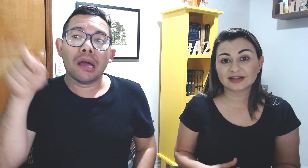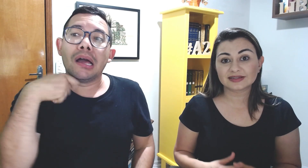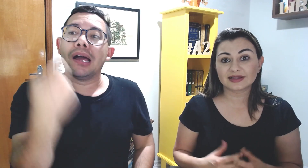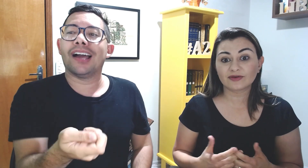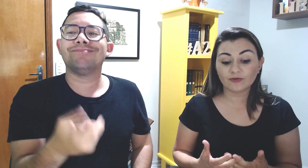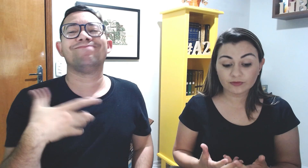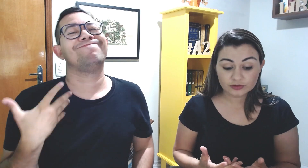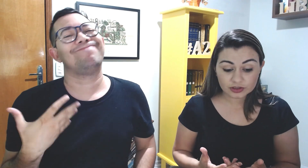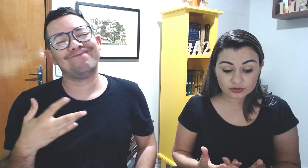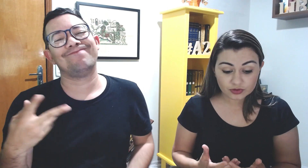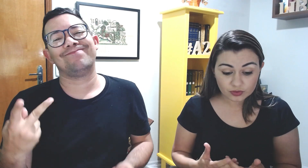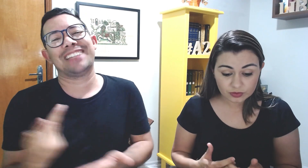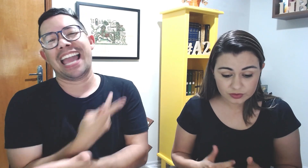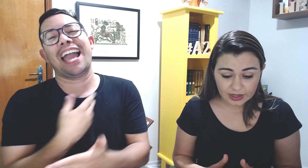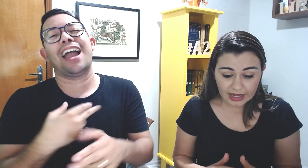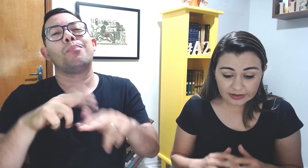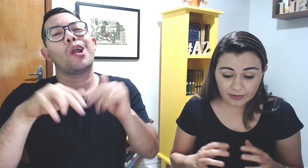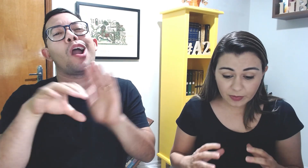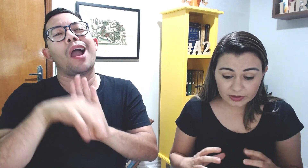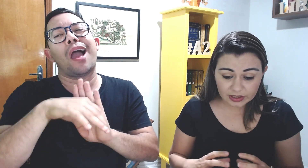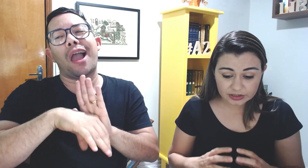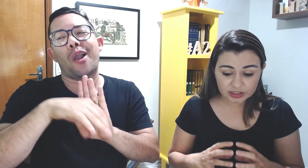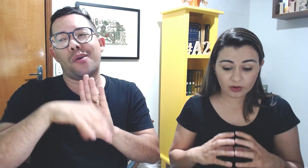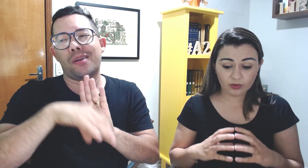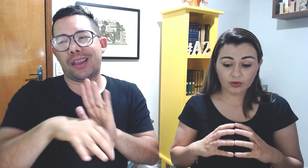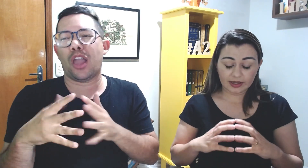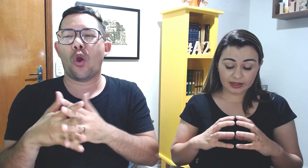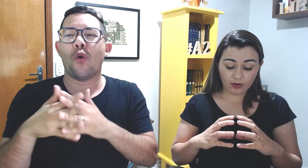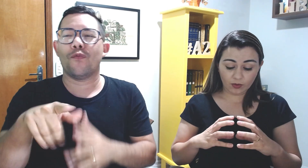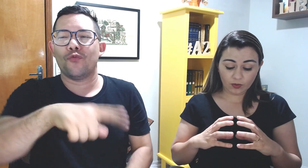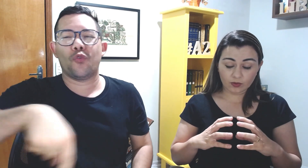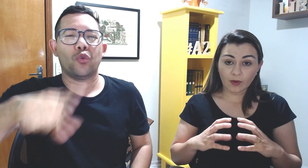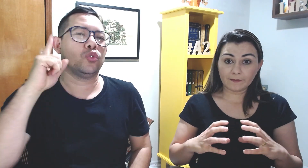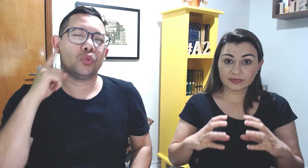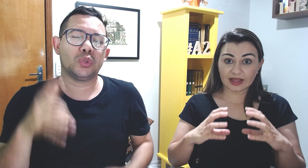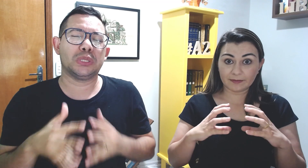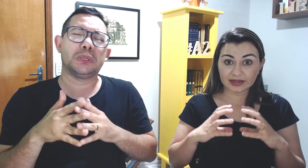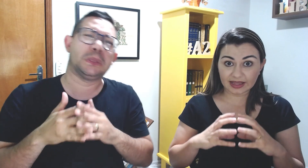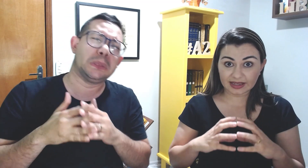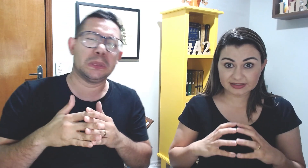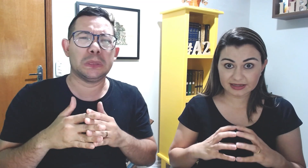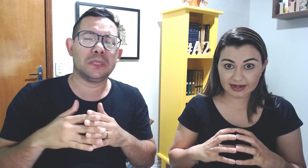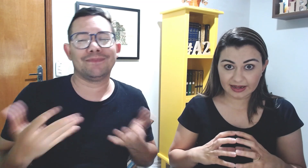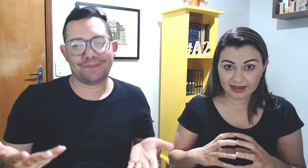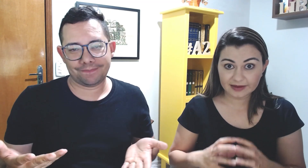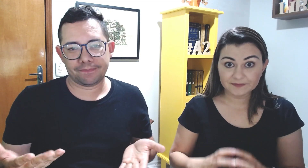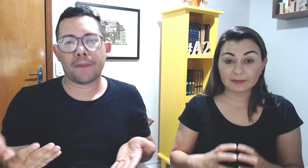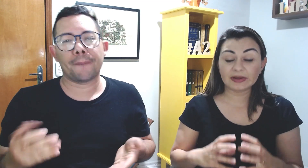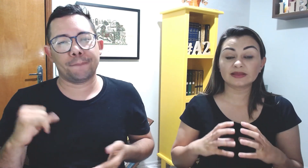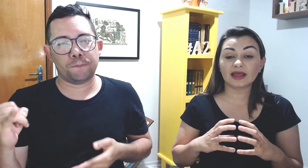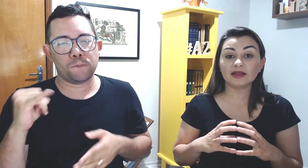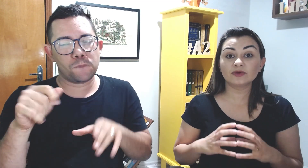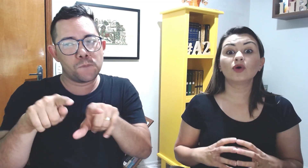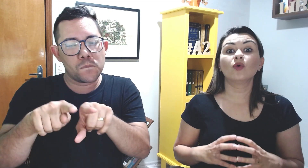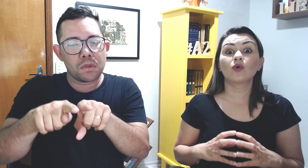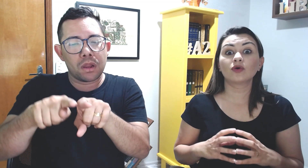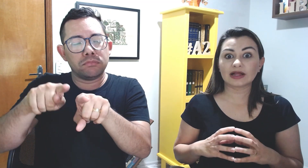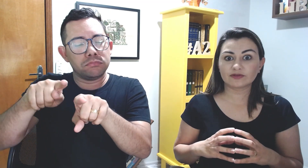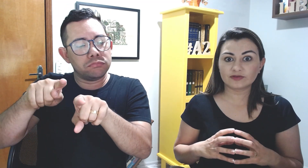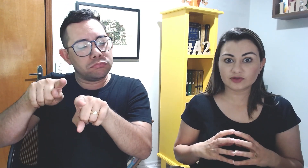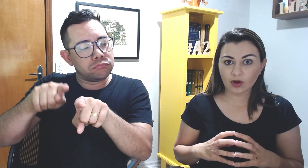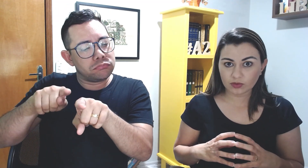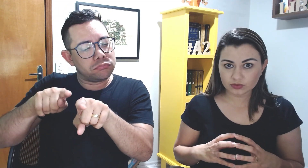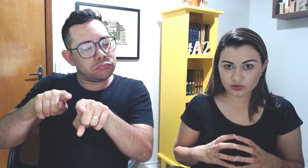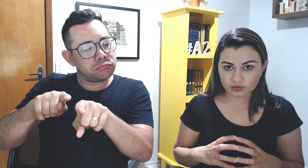português sinalizado e confundindo os surdos. Então é importante que eu mantenha esse delay, mantendo o